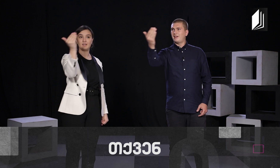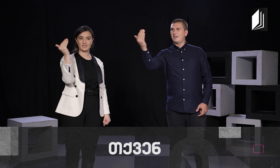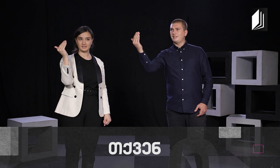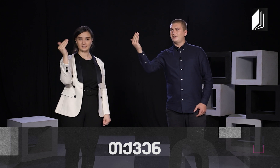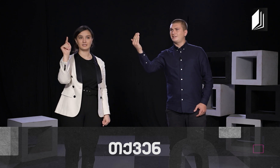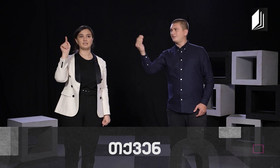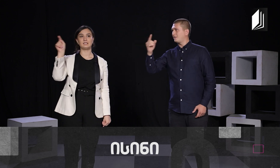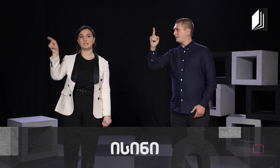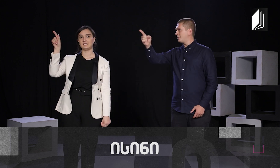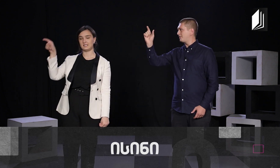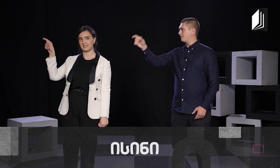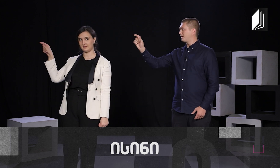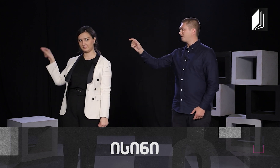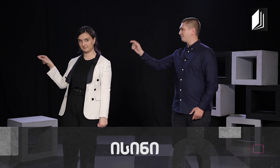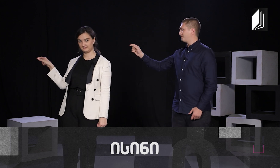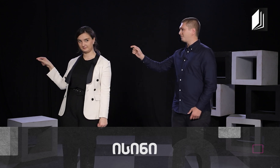თქვენ, ისინი.